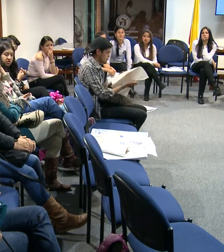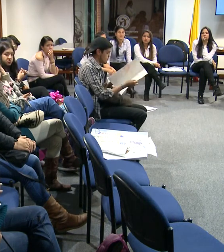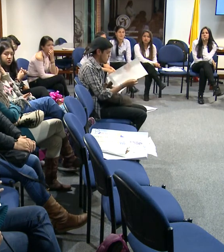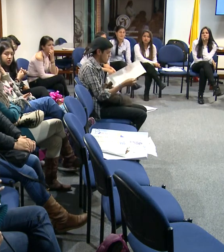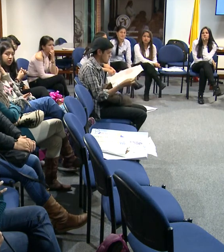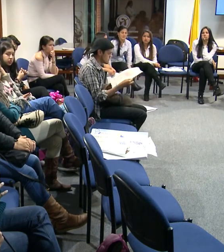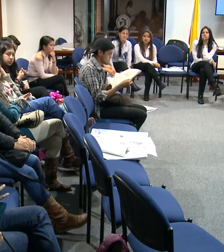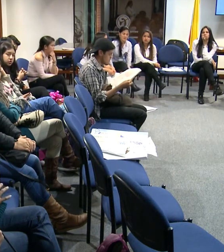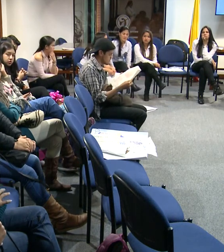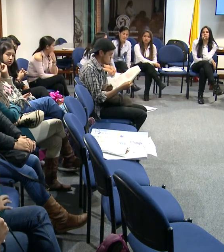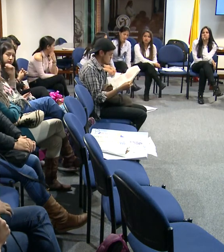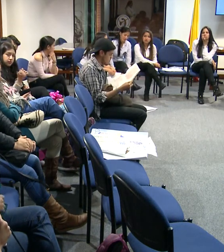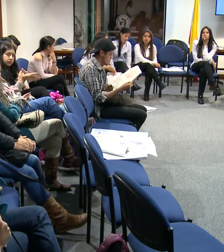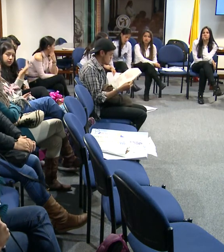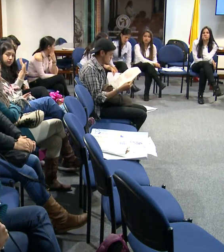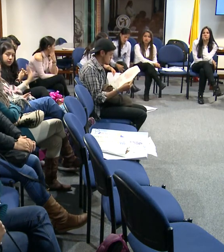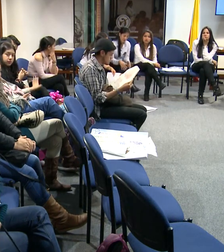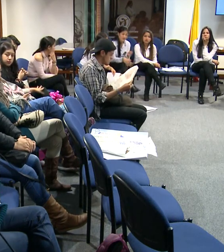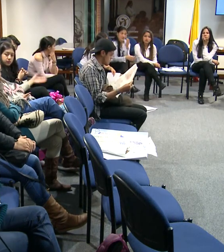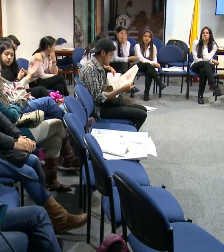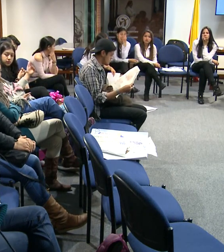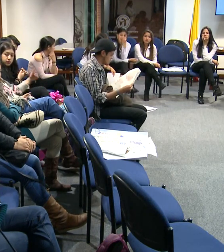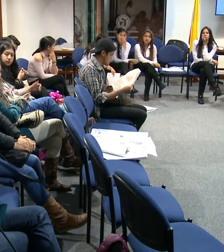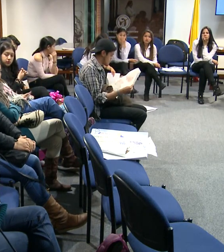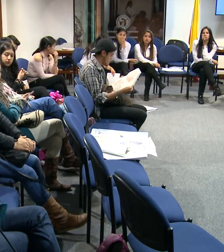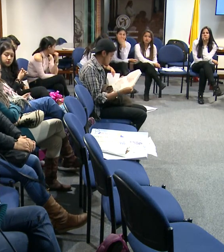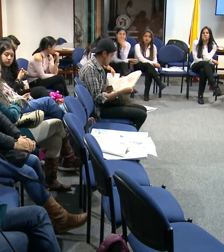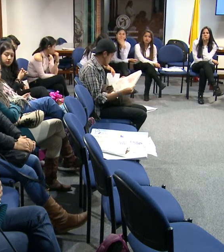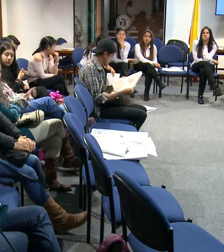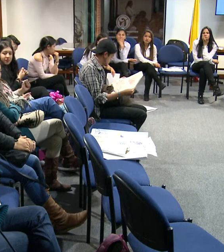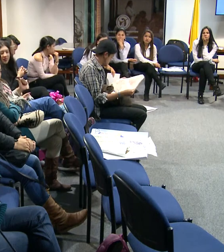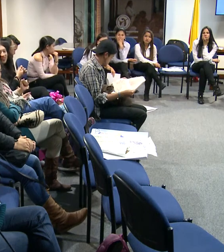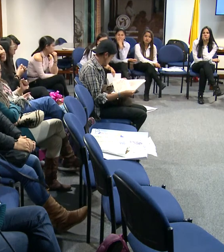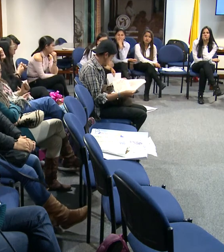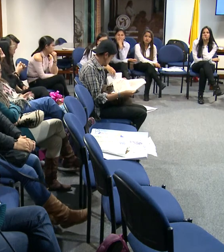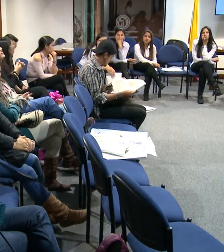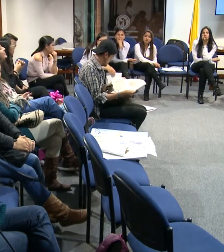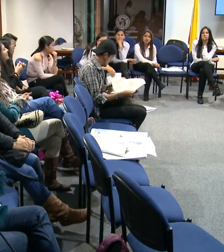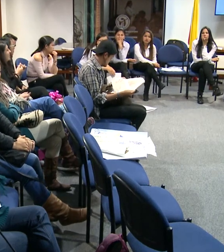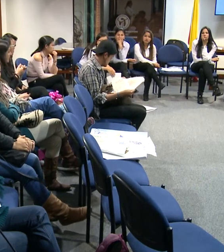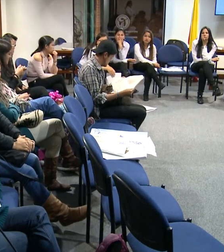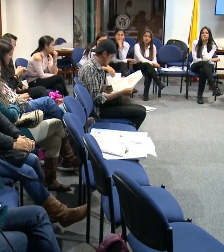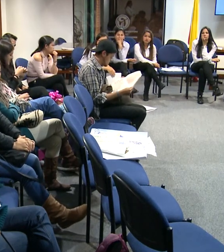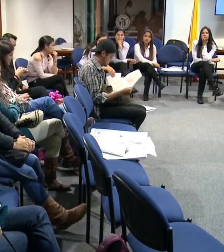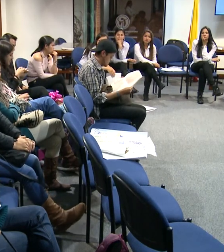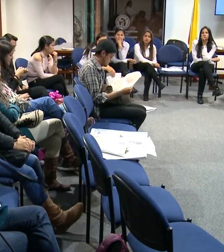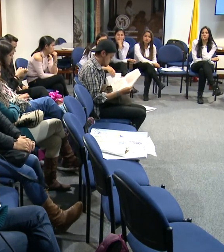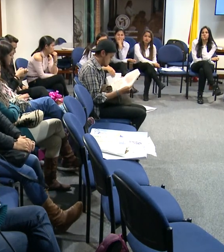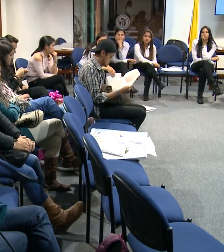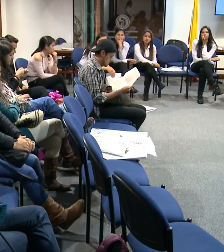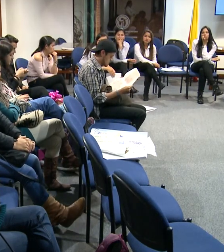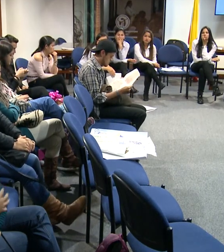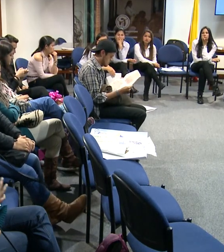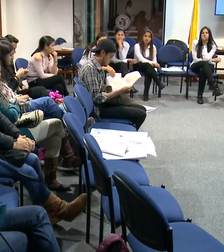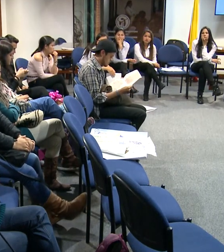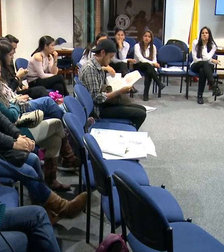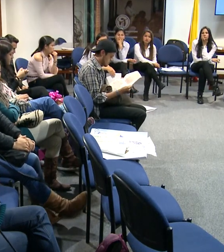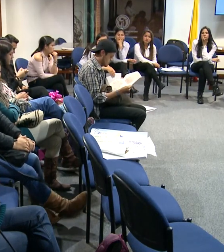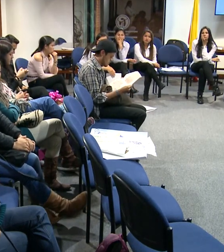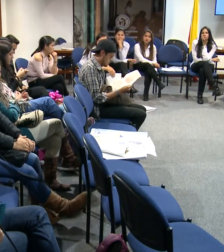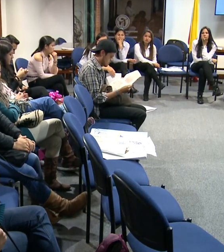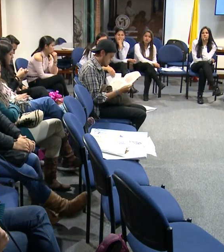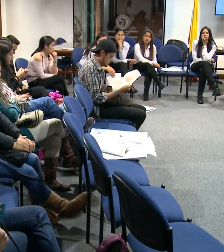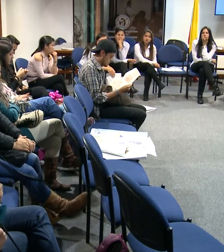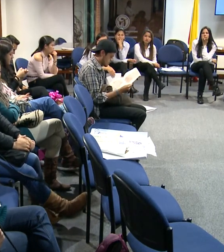de los funcionarios, de los servidores públicos que hacen atención al ciudadano, e incluso también se desarrolló un módulo